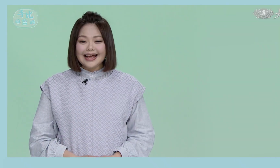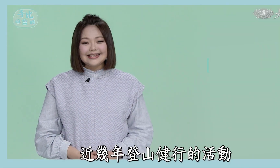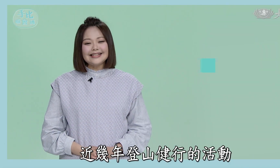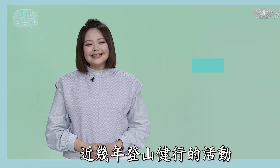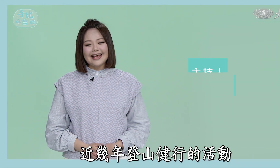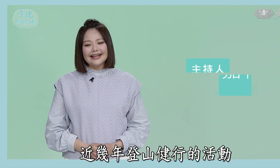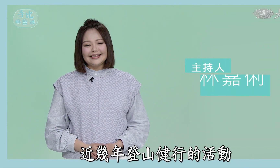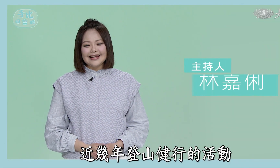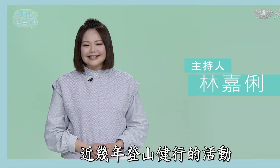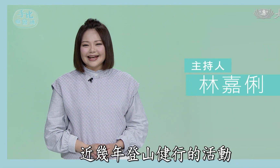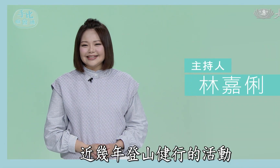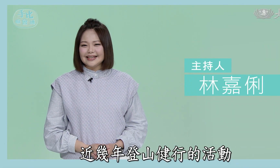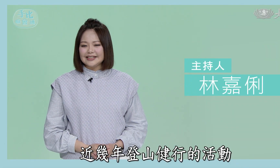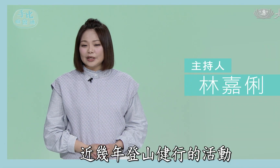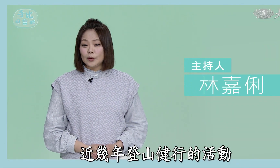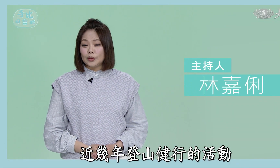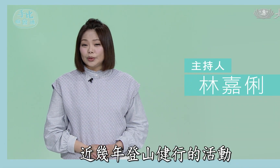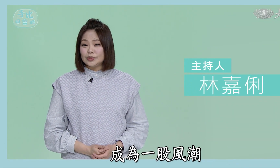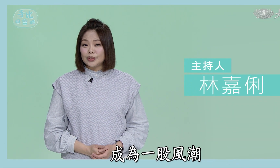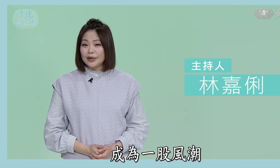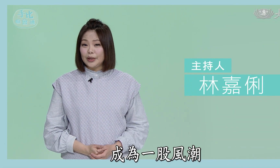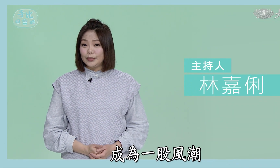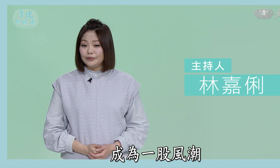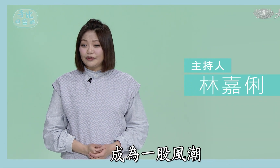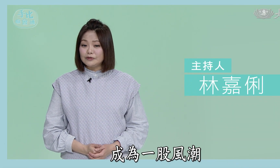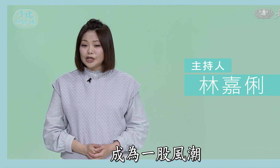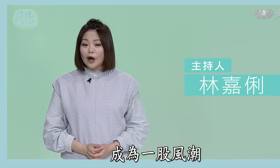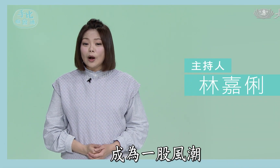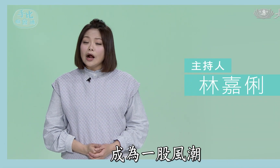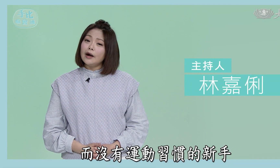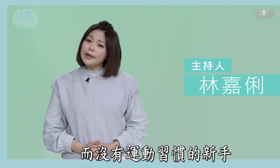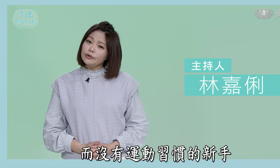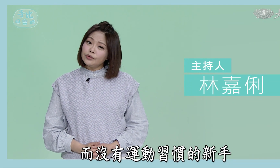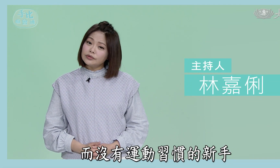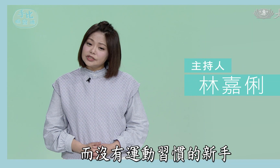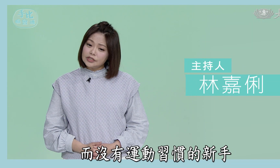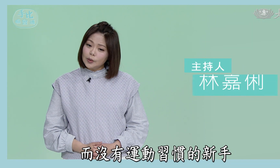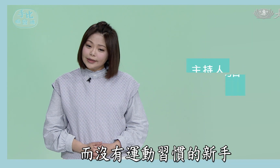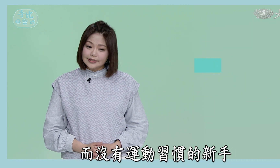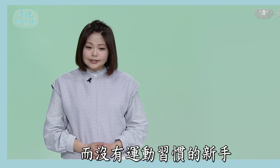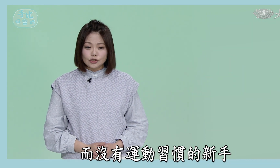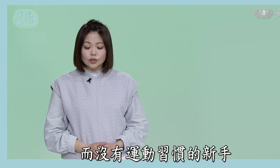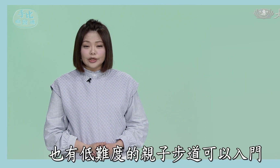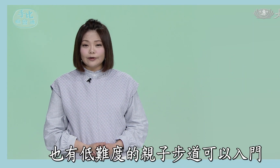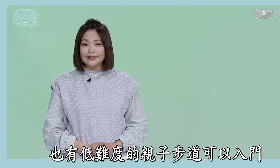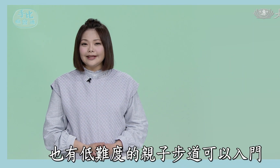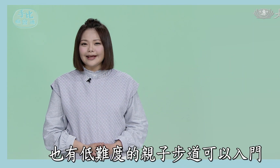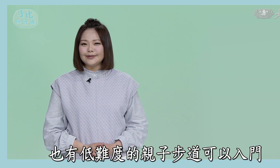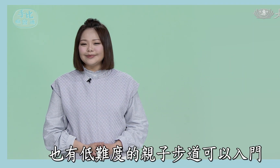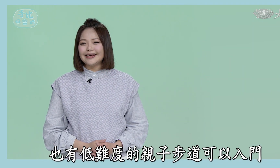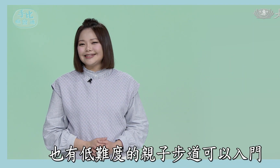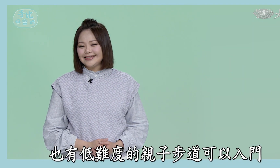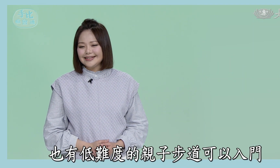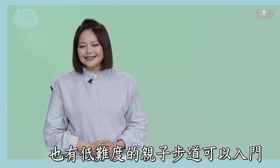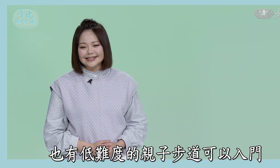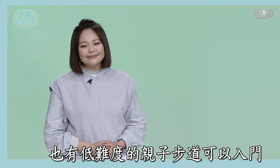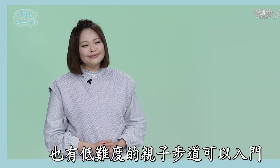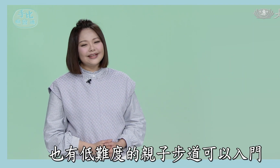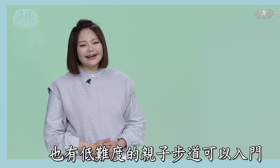近几年登山健行的活动成为一股风潮，而没有运动习惯的新手也有低难度的亲子步道可以